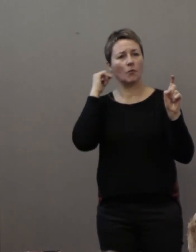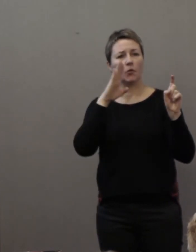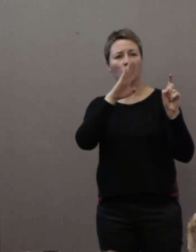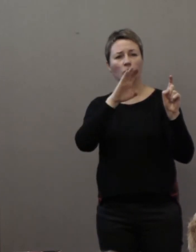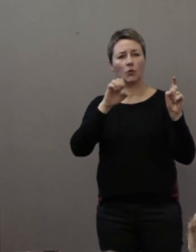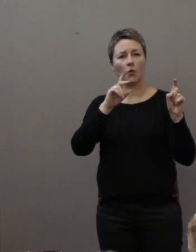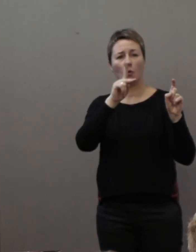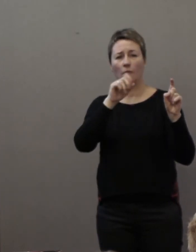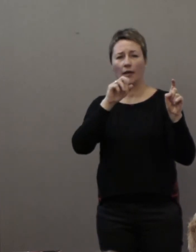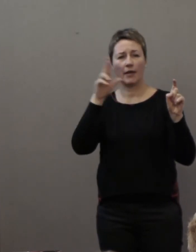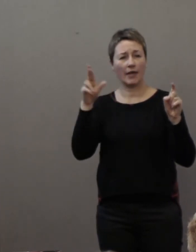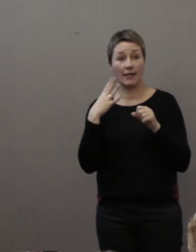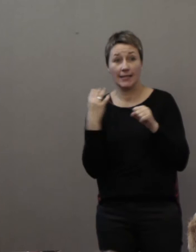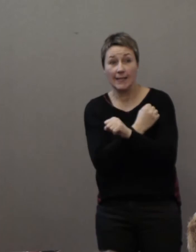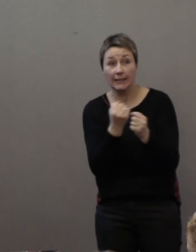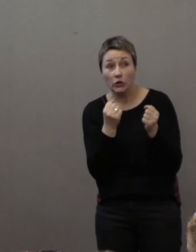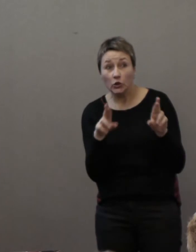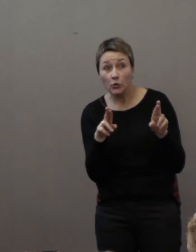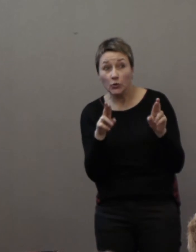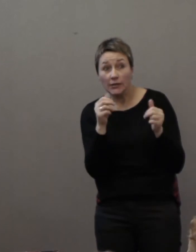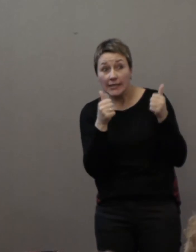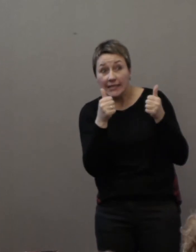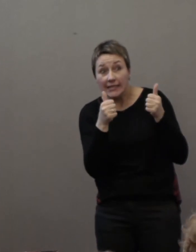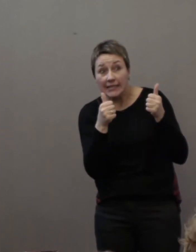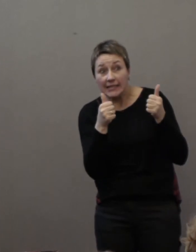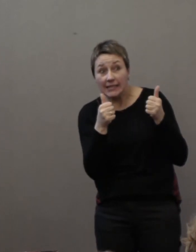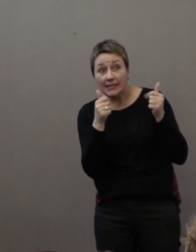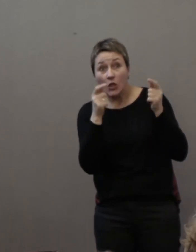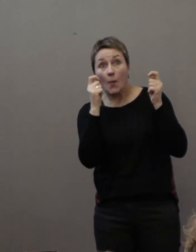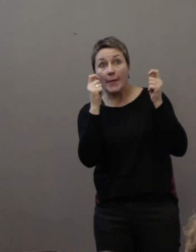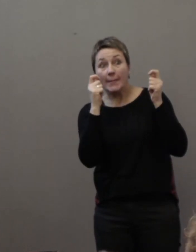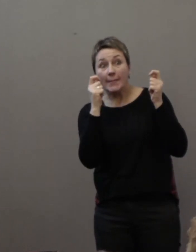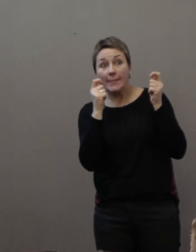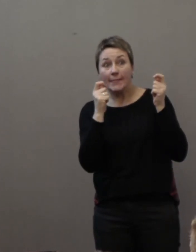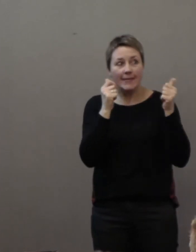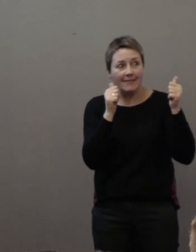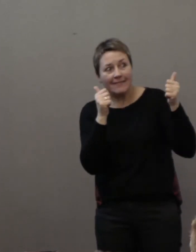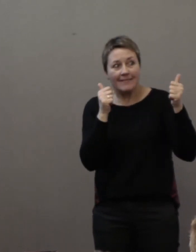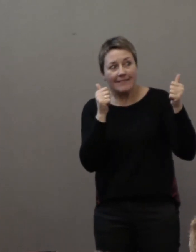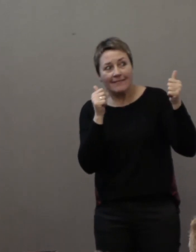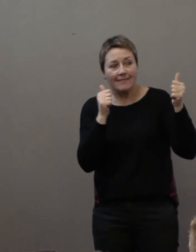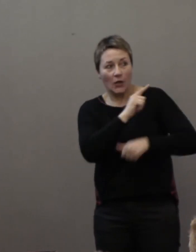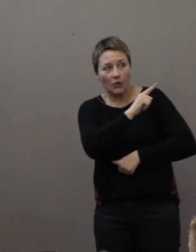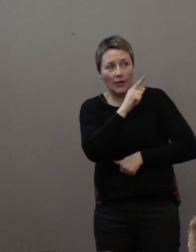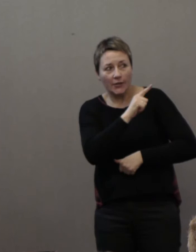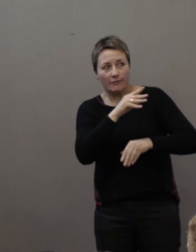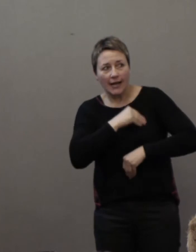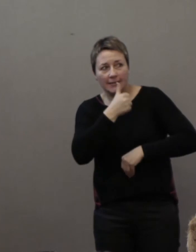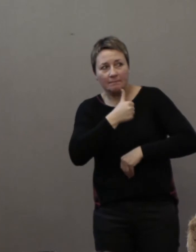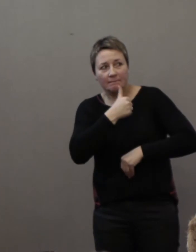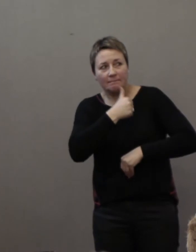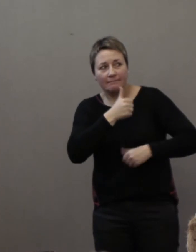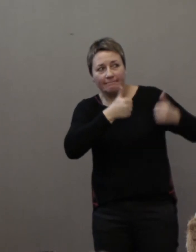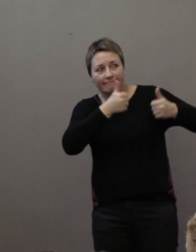j'étais persuadé qu'on allait gagner. On était nominés et nous étions très pauvres et très fair-play, M. Becker, tous les deux.